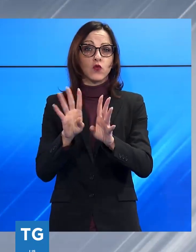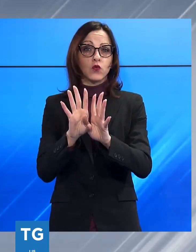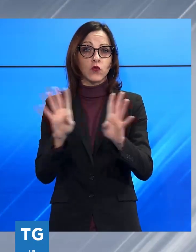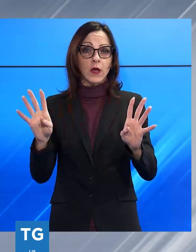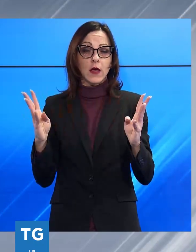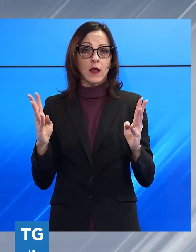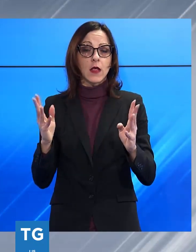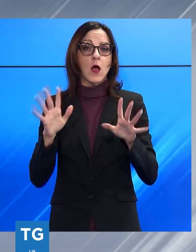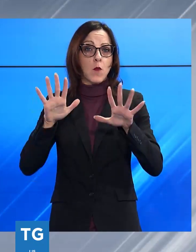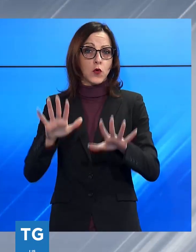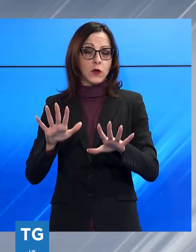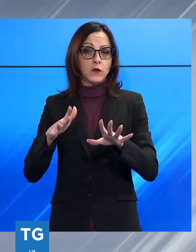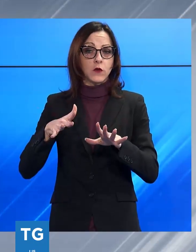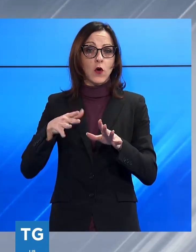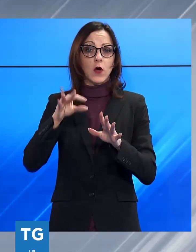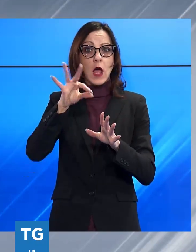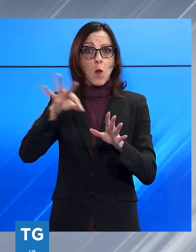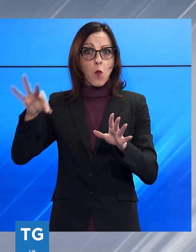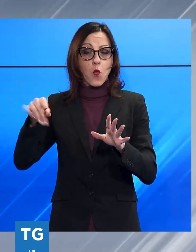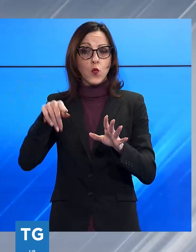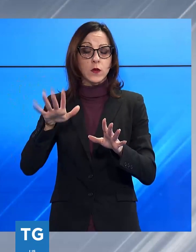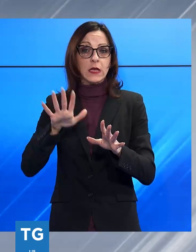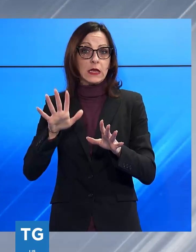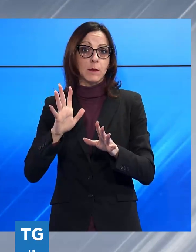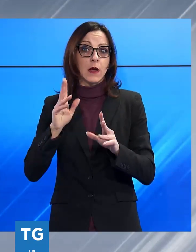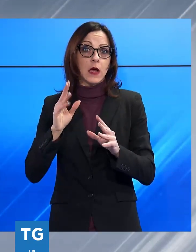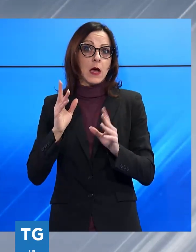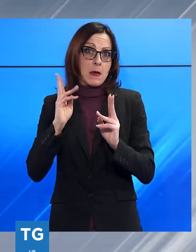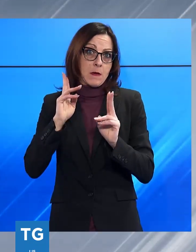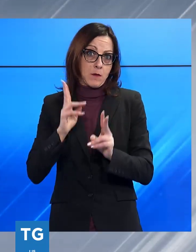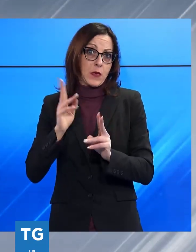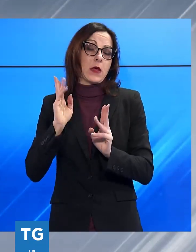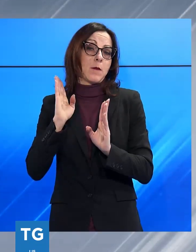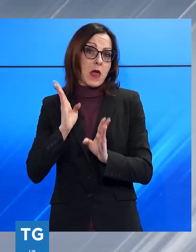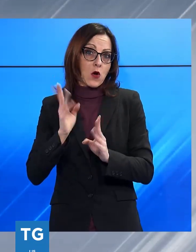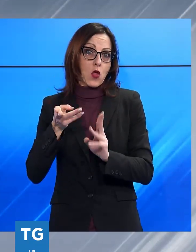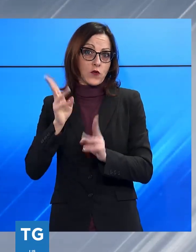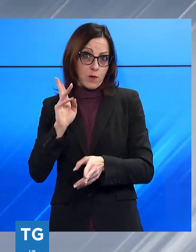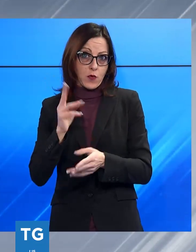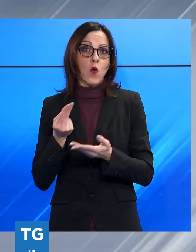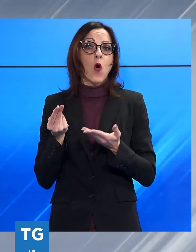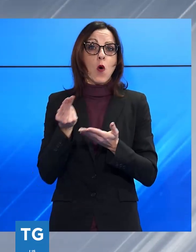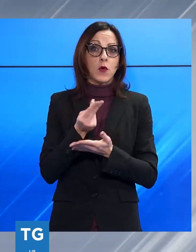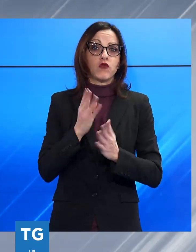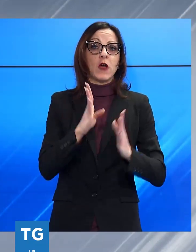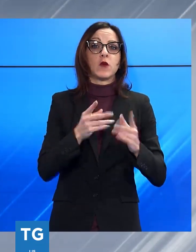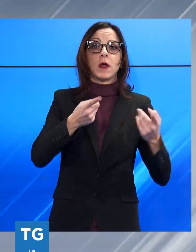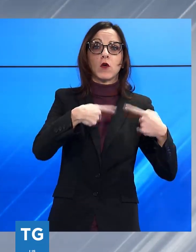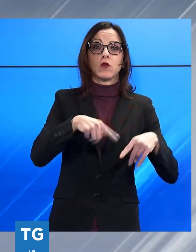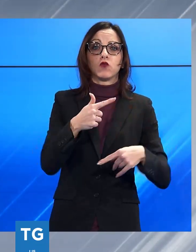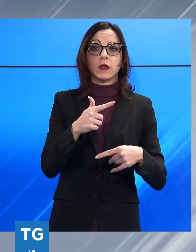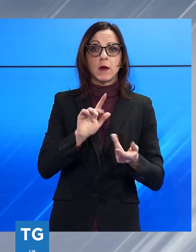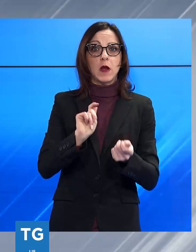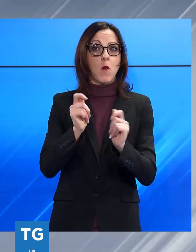tratti considerati critici progetto ridimensionato rispetto a quello della giunta tambellini le